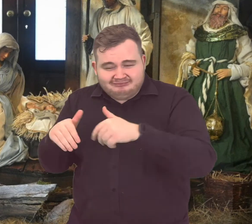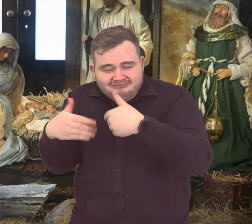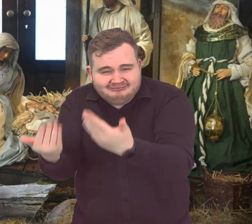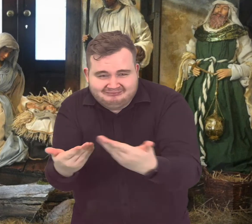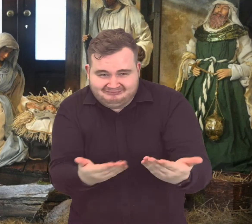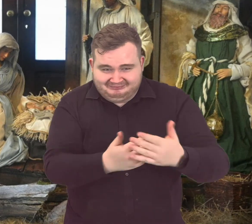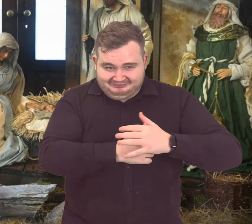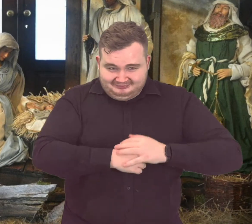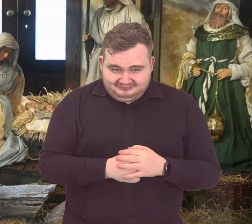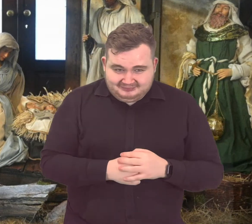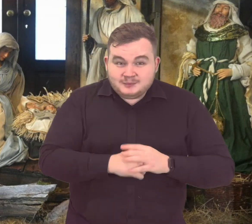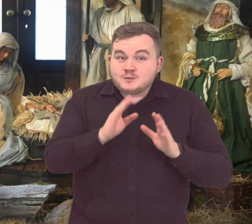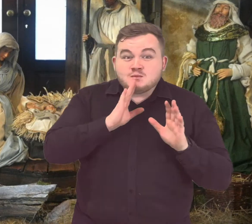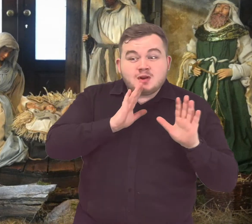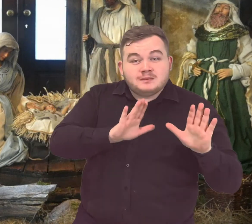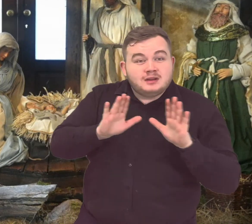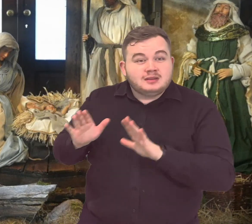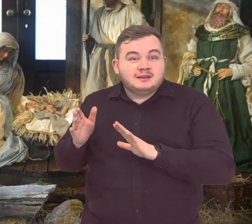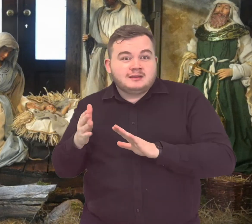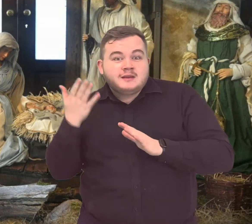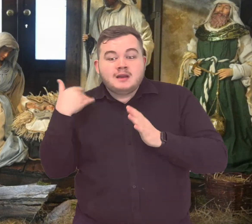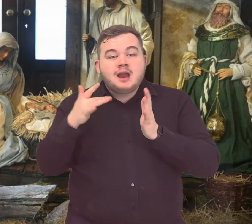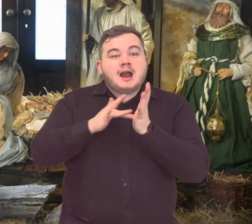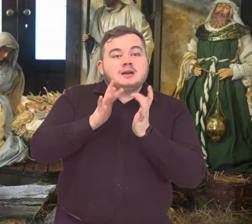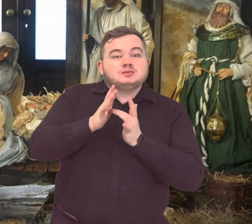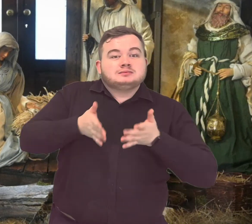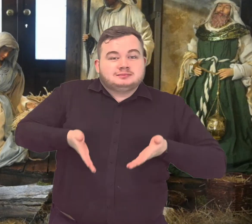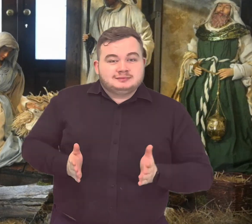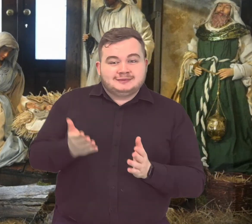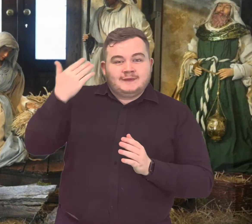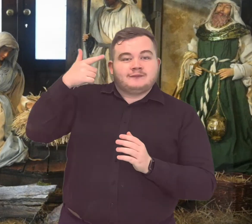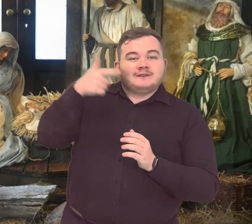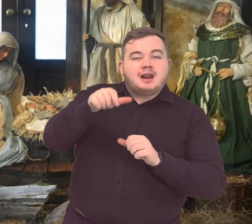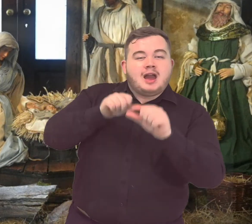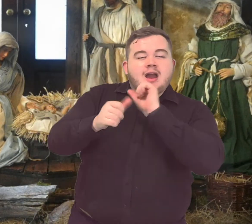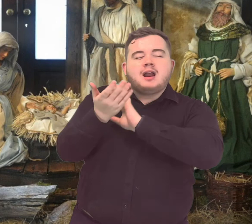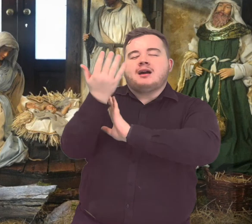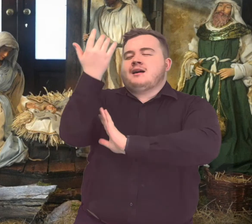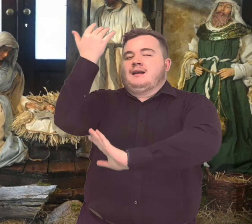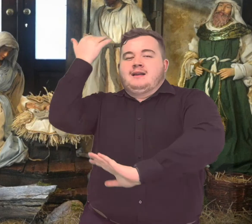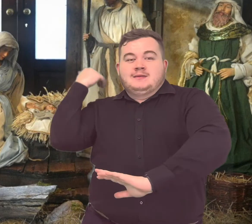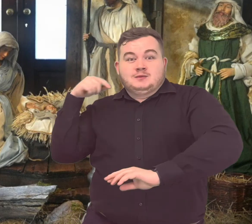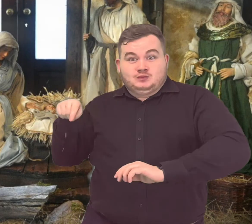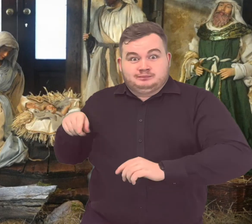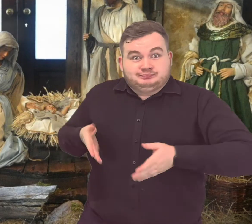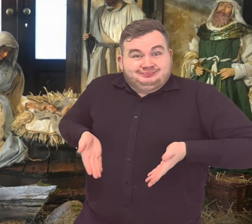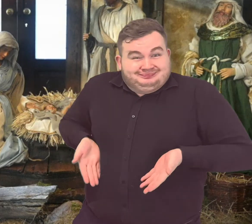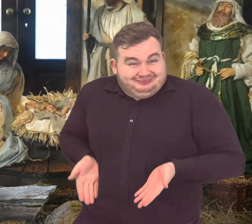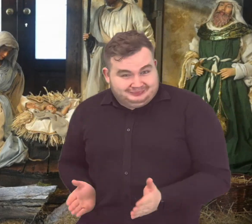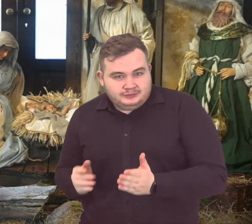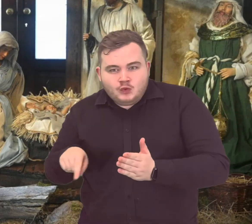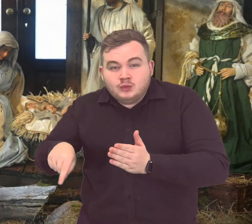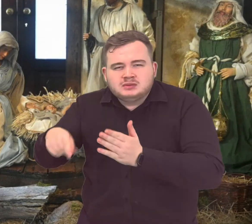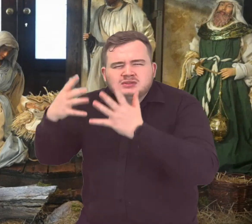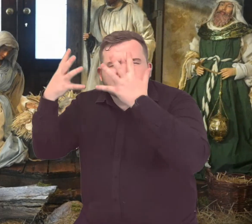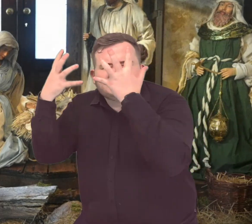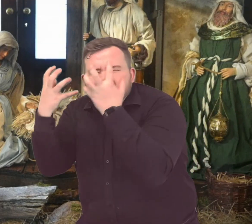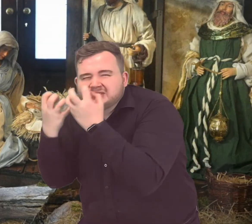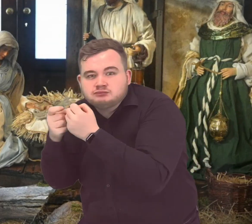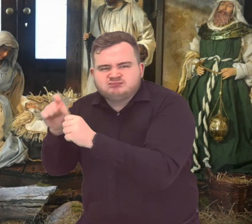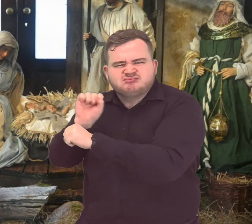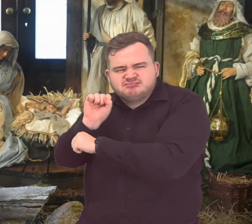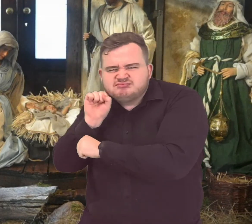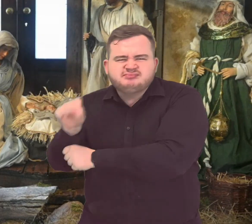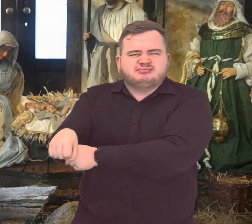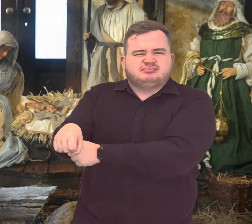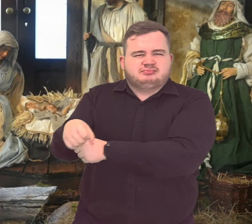jak Chrystus, gdy narodził się 2000 lat temu, pokonał ciemność, światłość pokonała